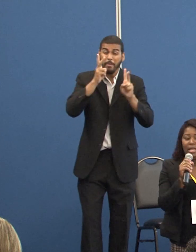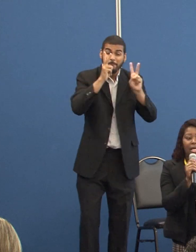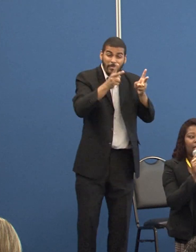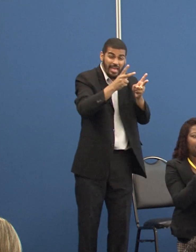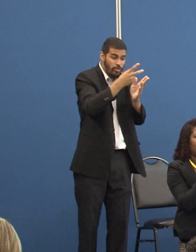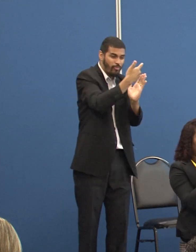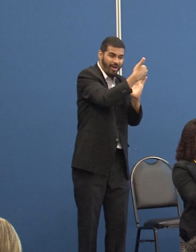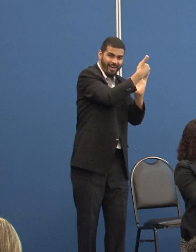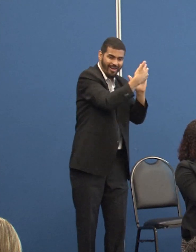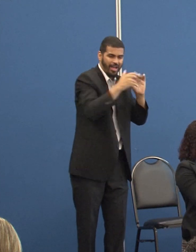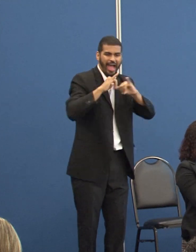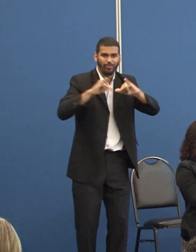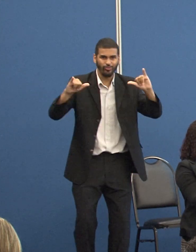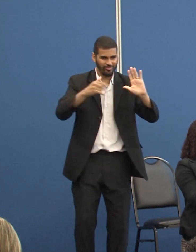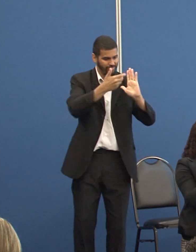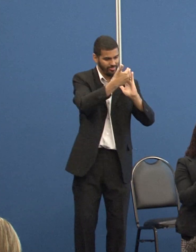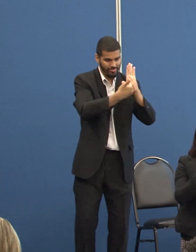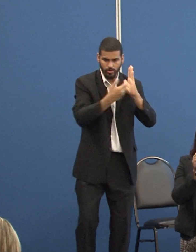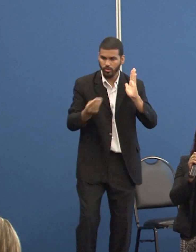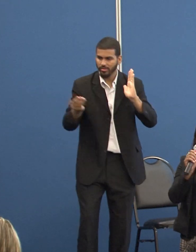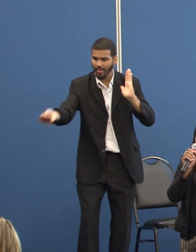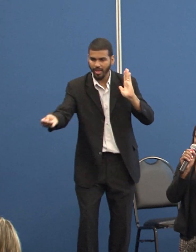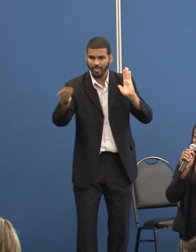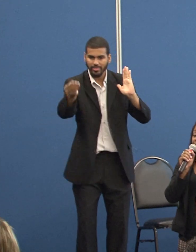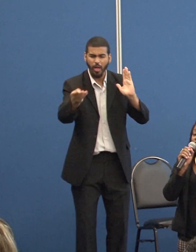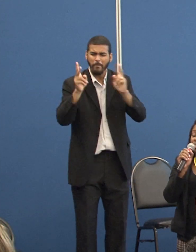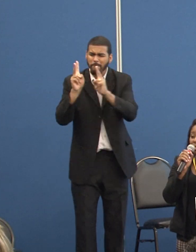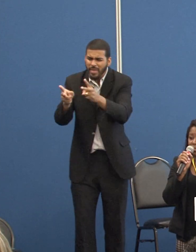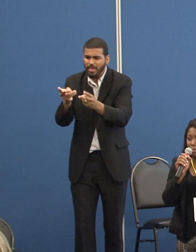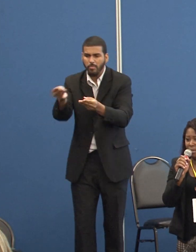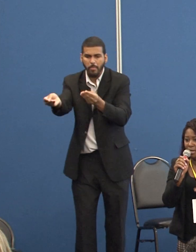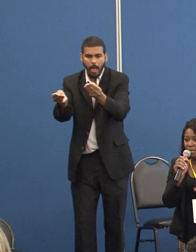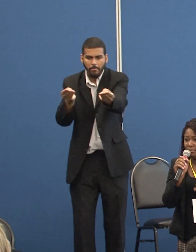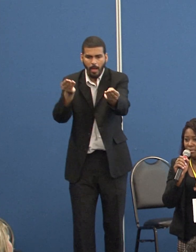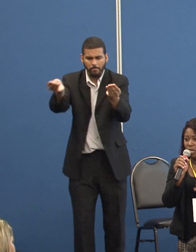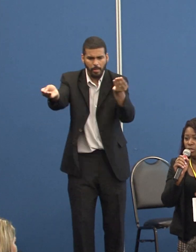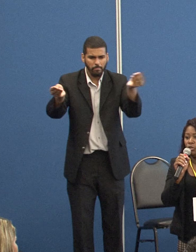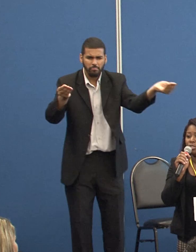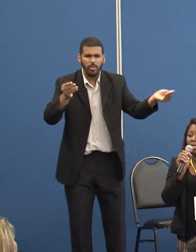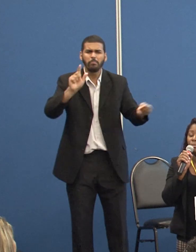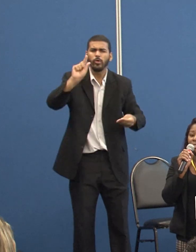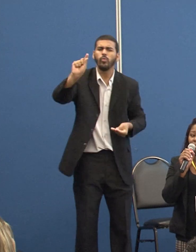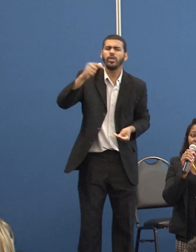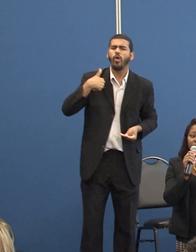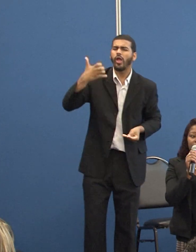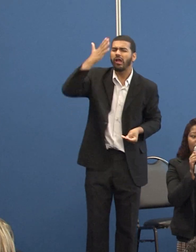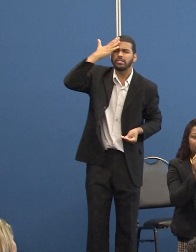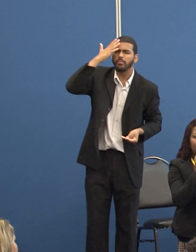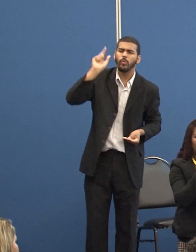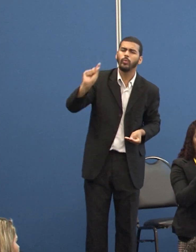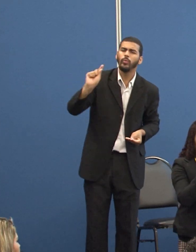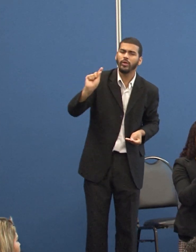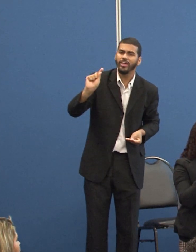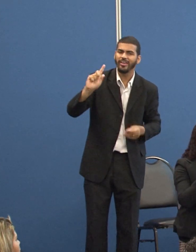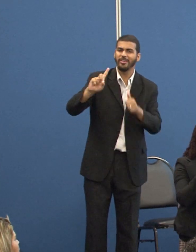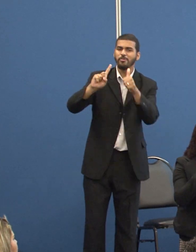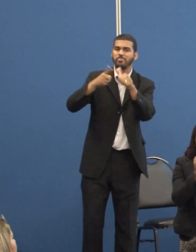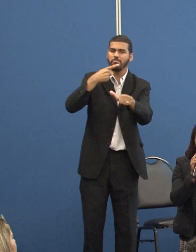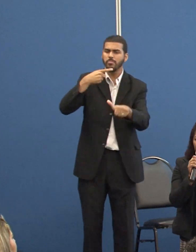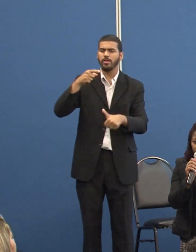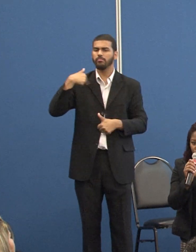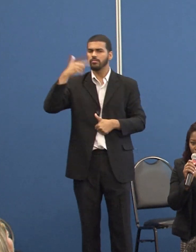encarte. Então, vamos começar. O que nós queremos saber? Nós queremos entender se esse aluno